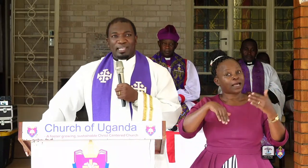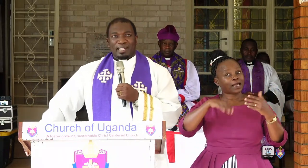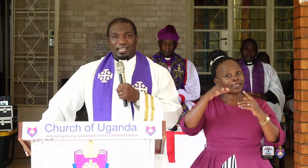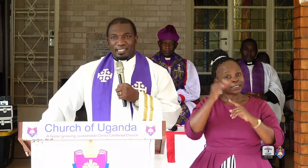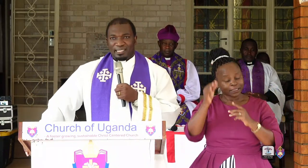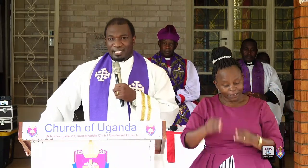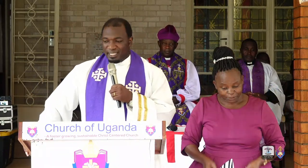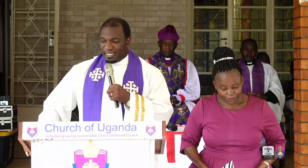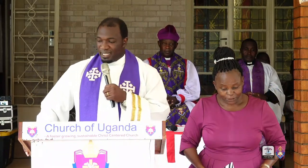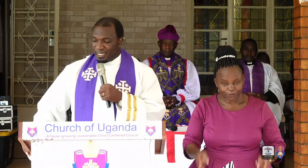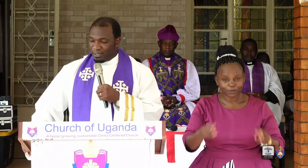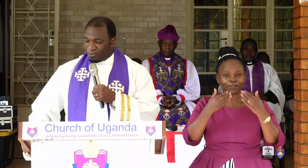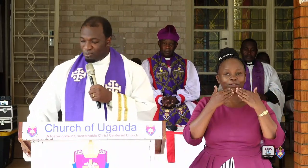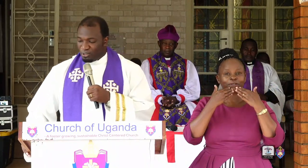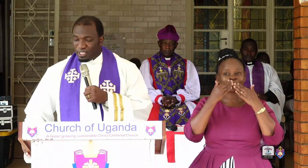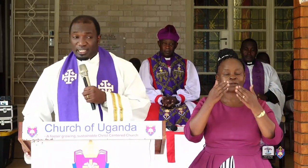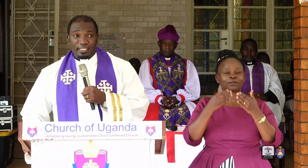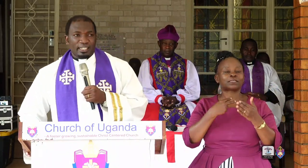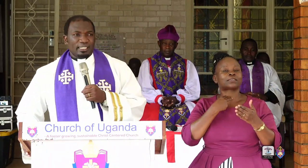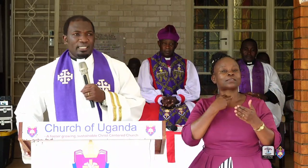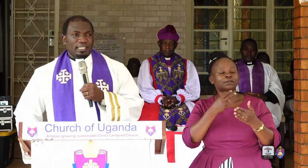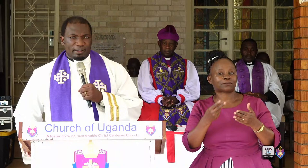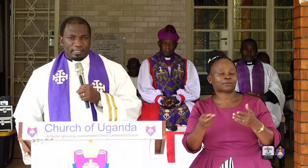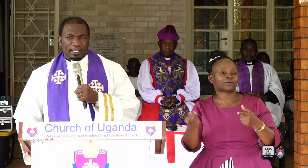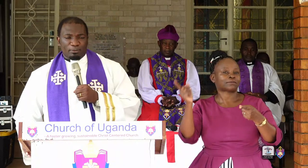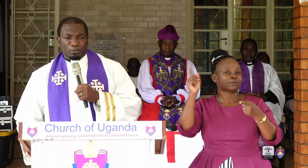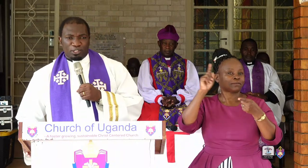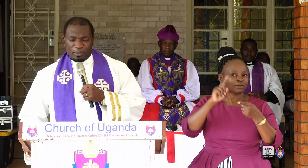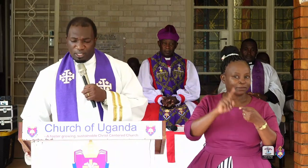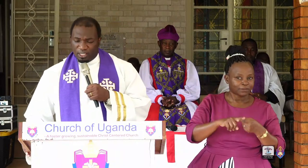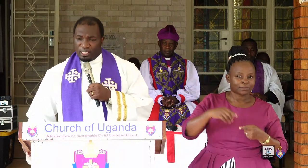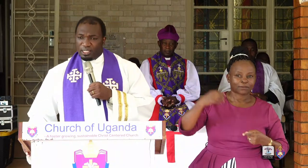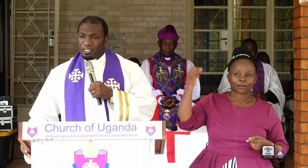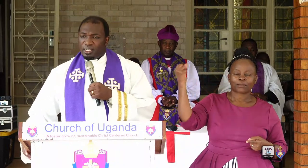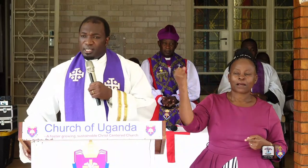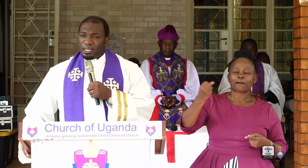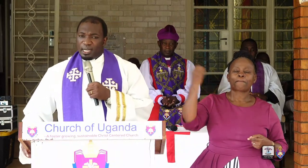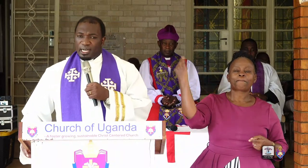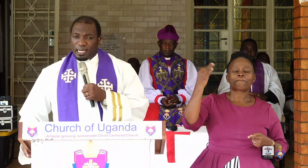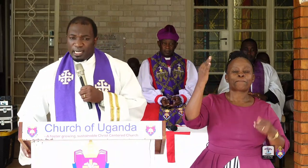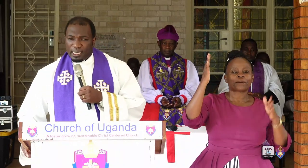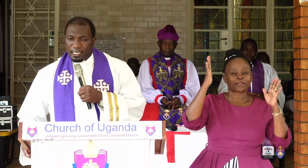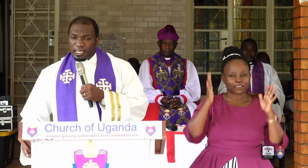tuwebaza negata kudobo ziri ya tata, nenebaza babulizi benjiri,